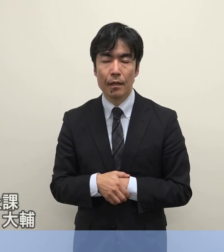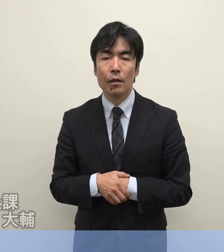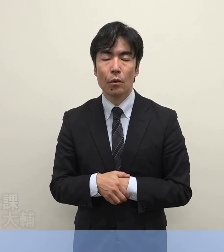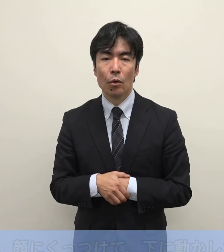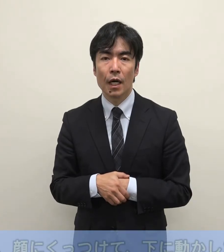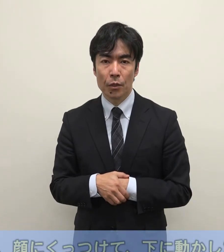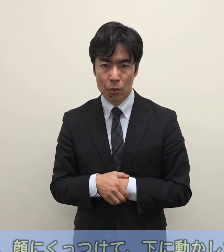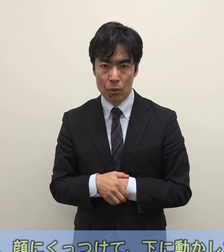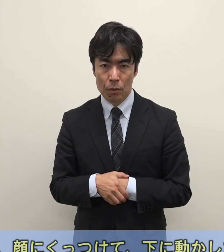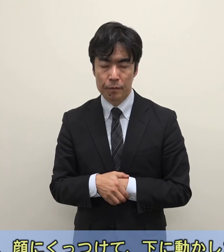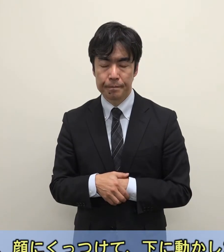はよう。